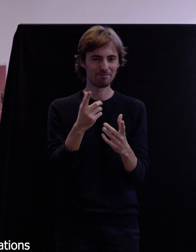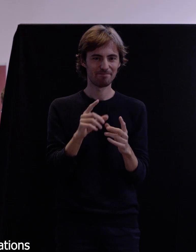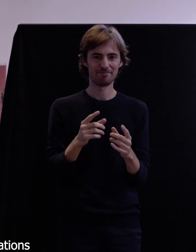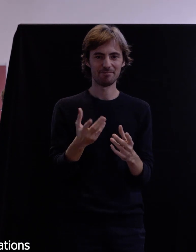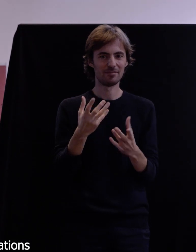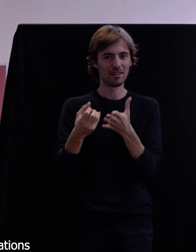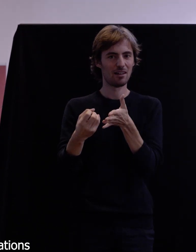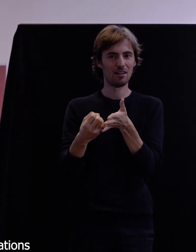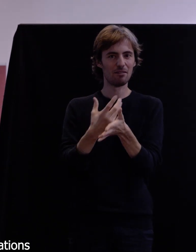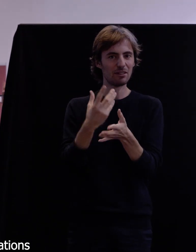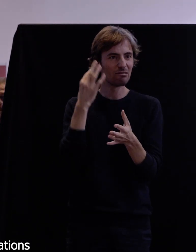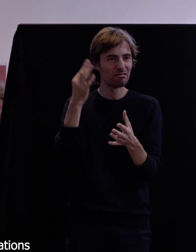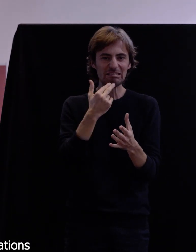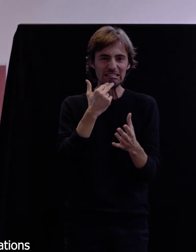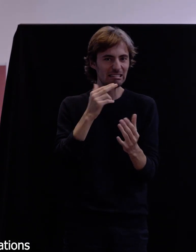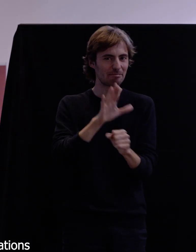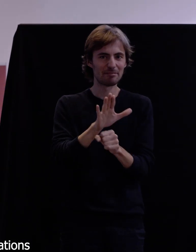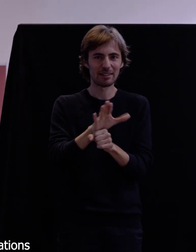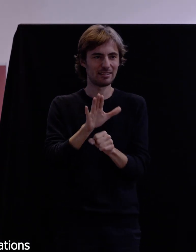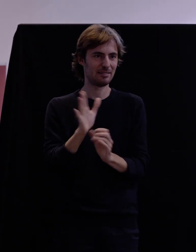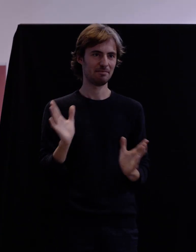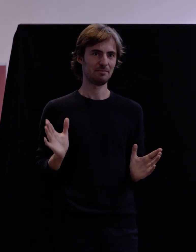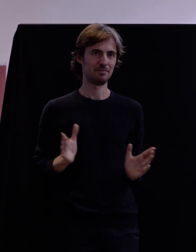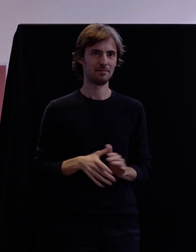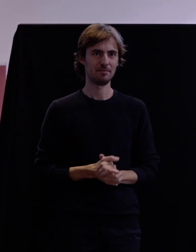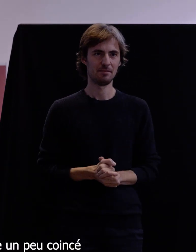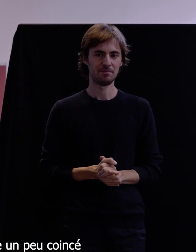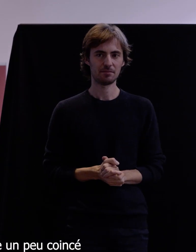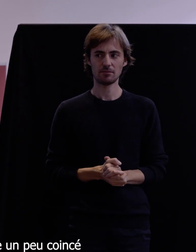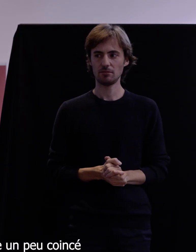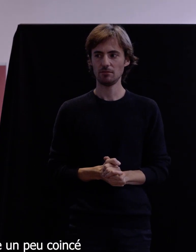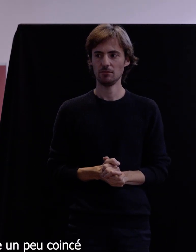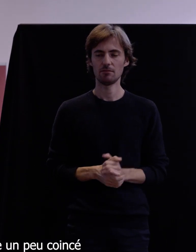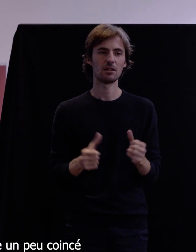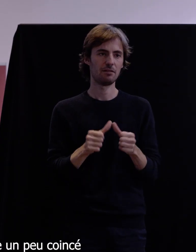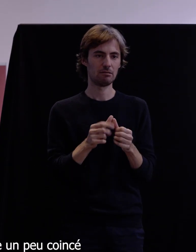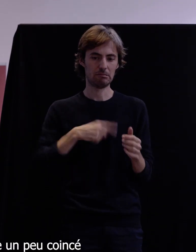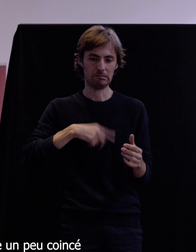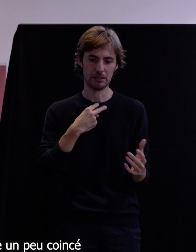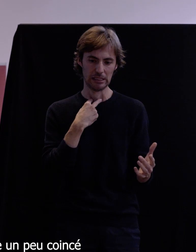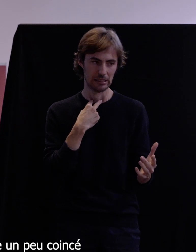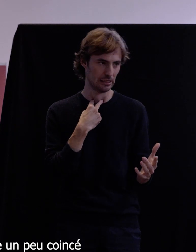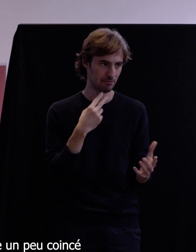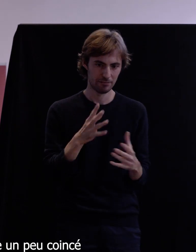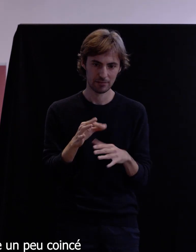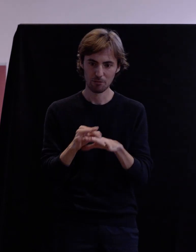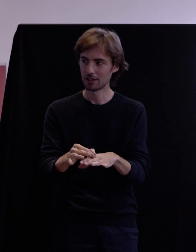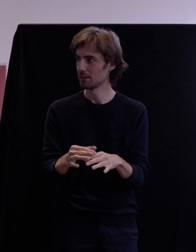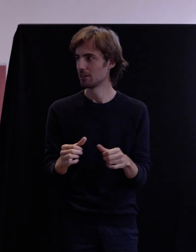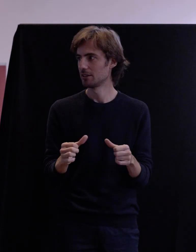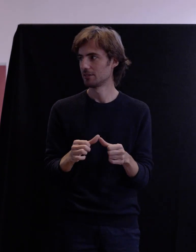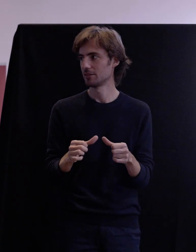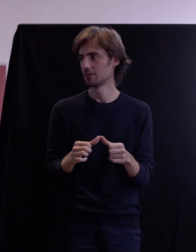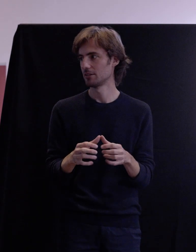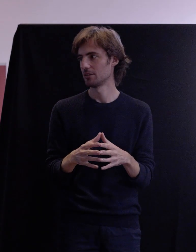restituer d'informations auditives de qualité suffisante. Et donc, on va être un peu coincé et éventuellement, on utilise ce qu'on